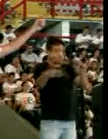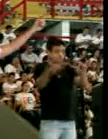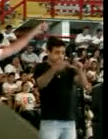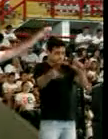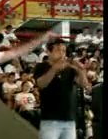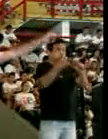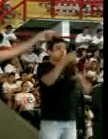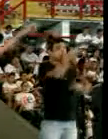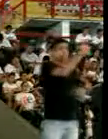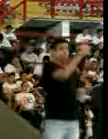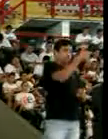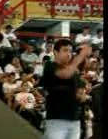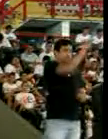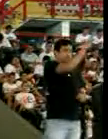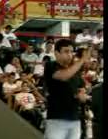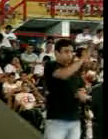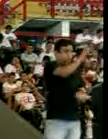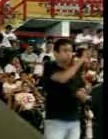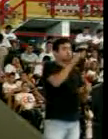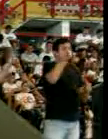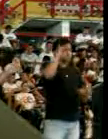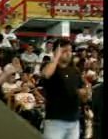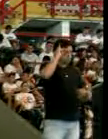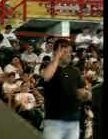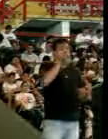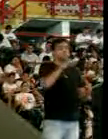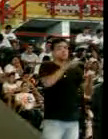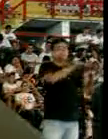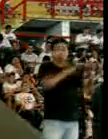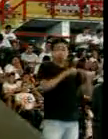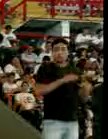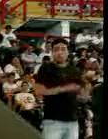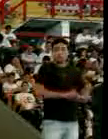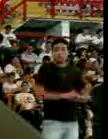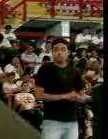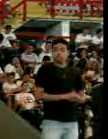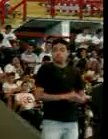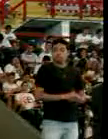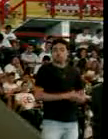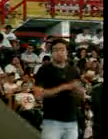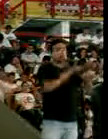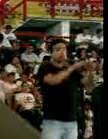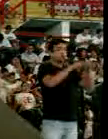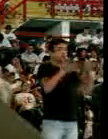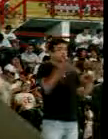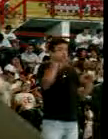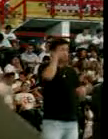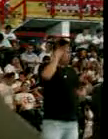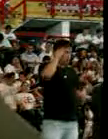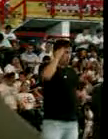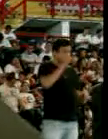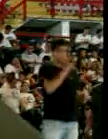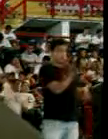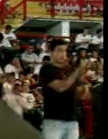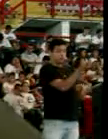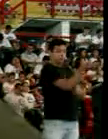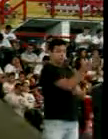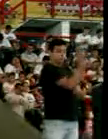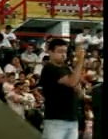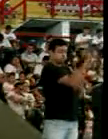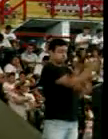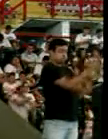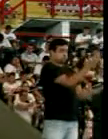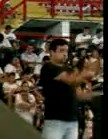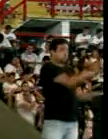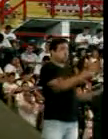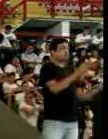22% para a pecuária. Hoje a pecuária, ela gera mais desmatamento do que praticamente